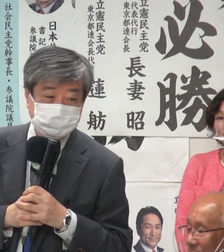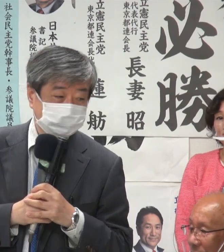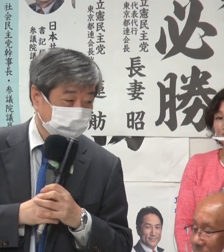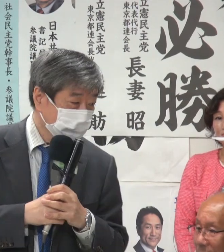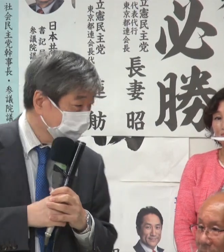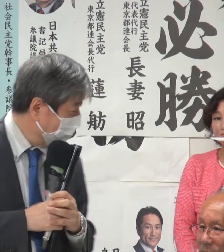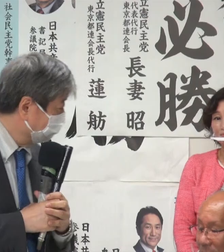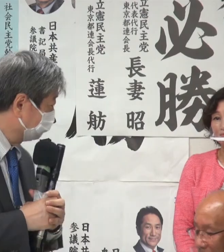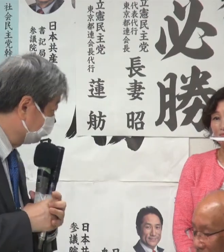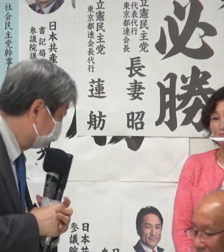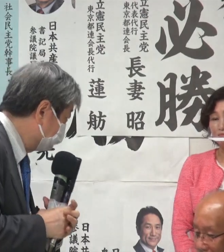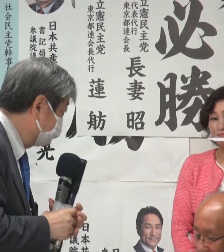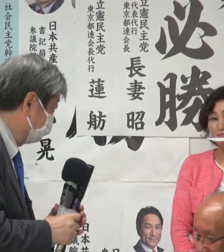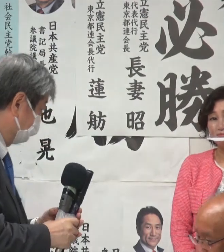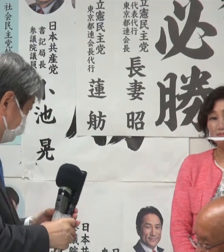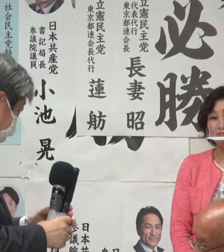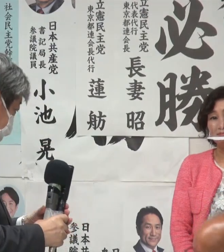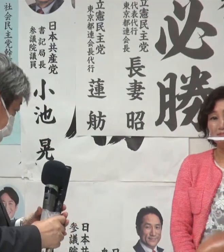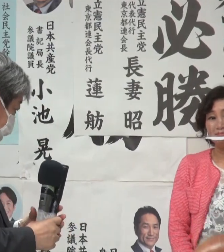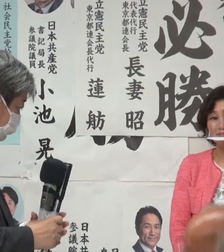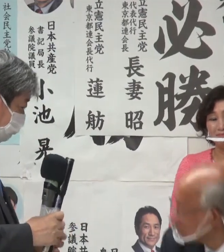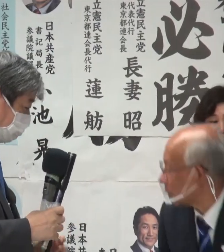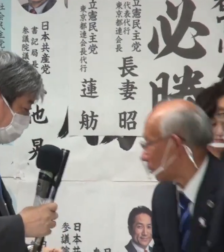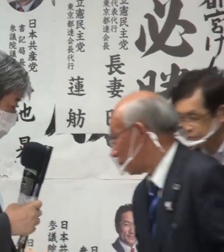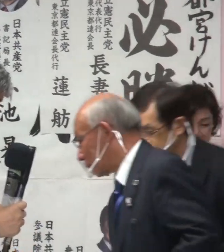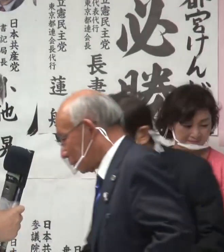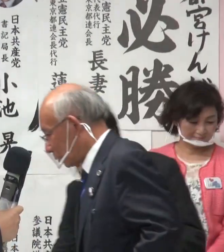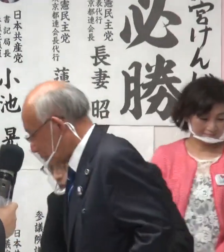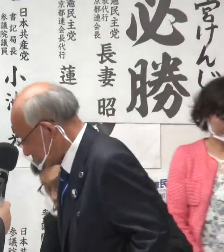ございます。それじゃあお願いいたします。はい、